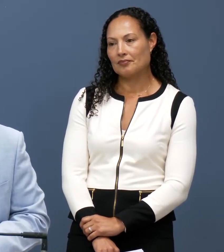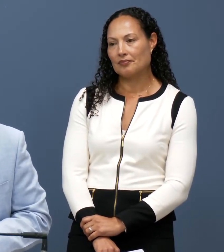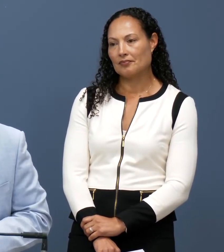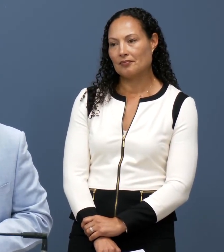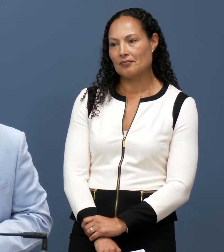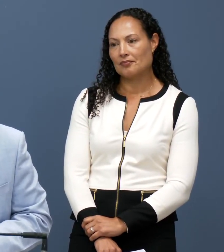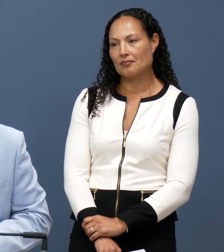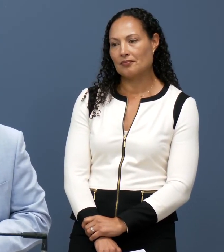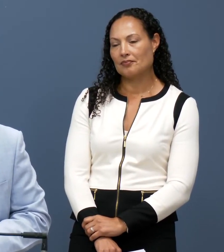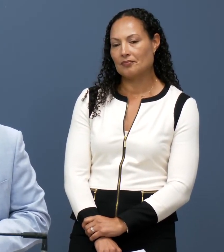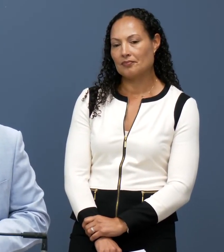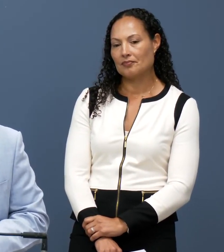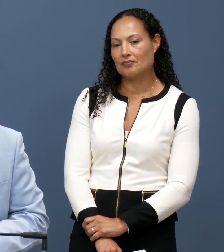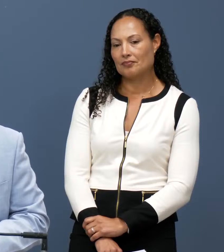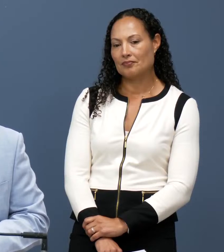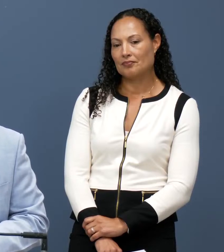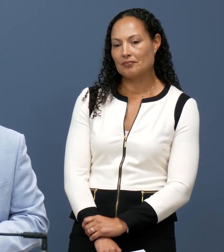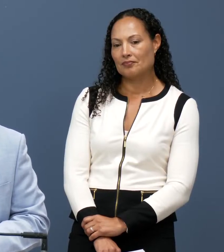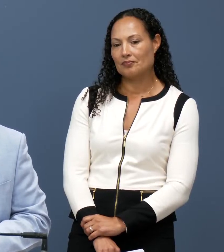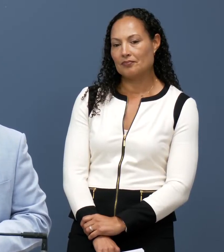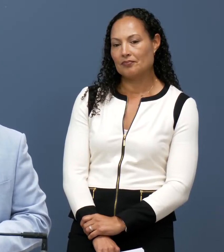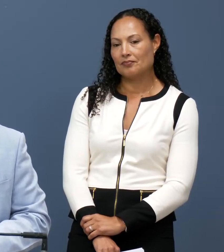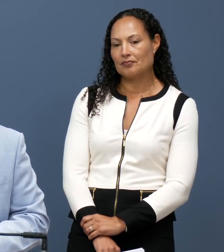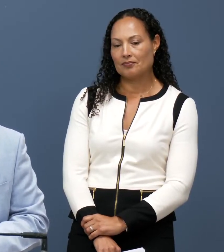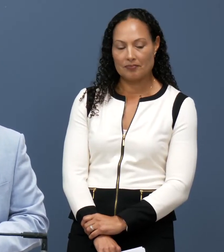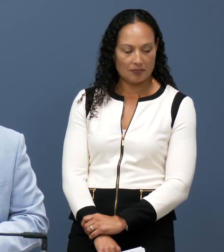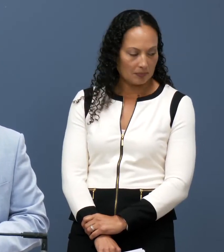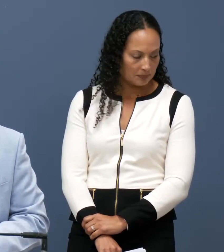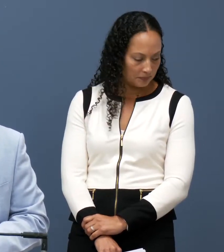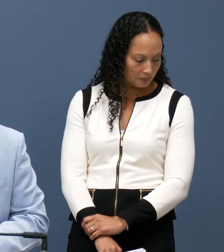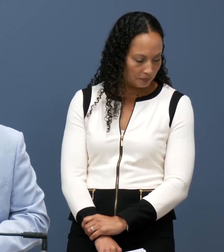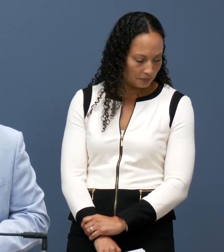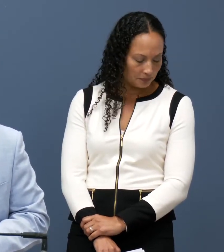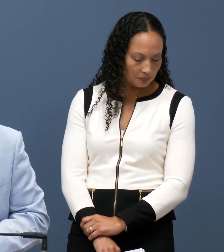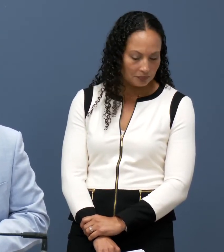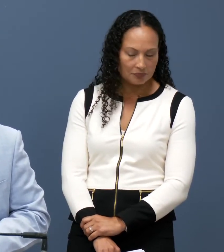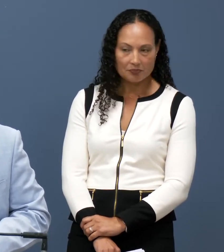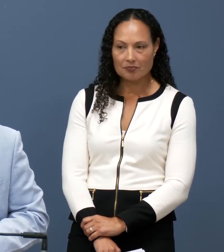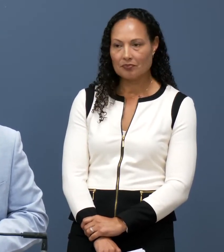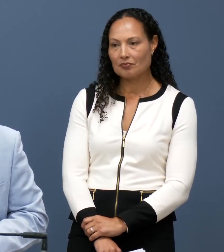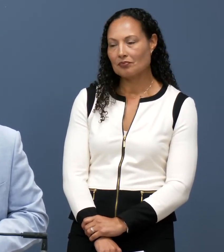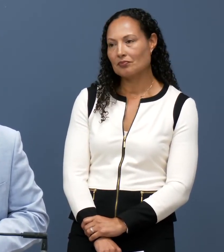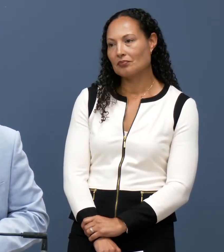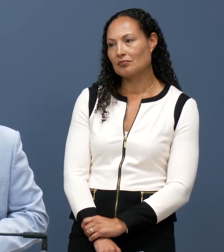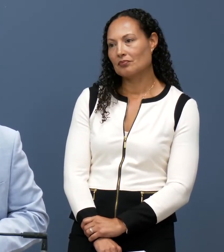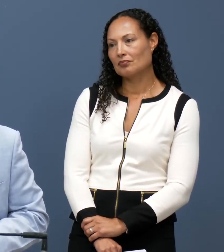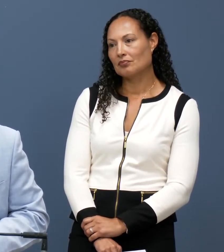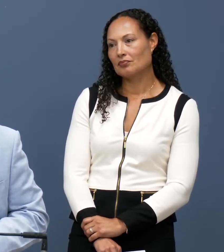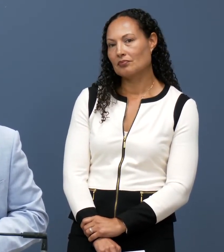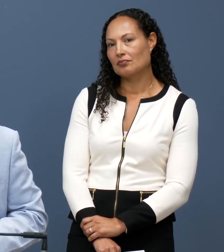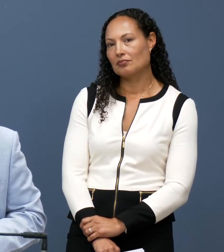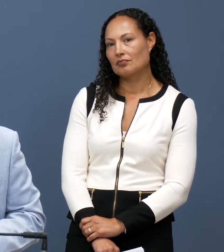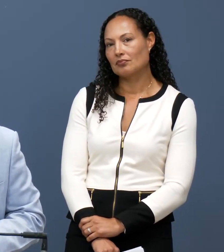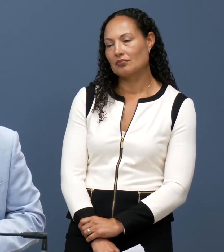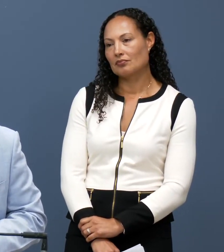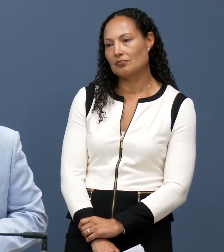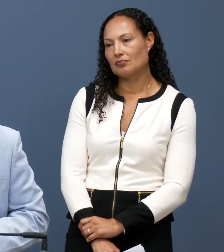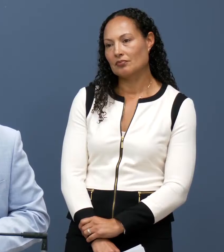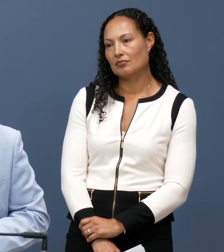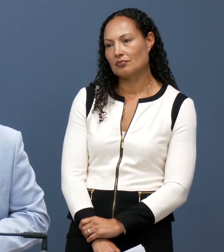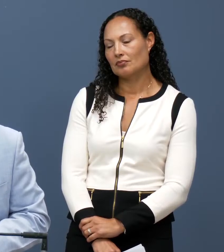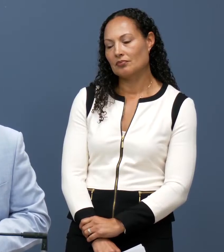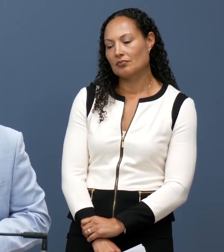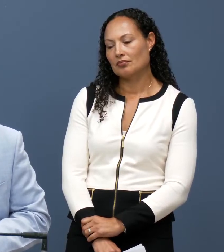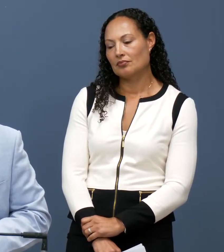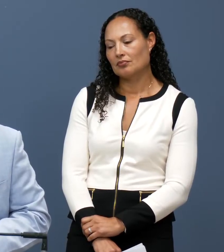ផងក៏ប៉ុន្តែខ្ញុំដឹងថាយើងទាំងអស់គ្នាសុទ្ធតែបានត្រៀមខ្លួនរួចរាល់ទៅហើយដើម្បីបន្តដំណើរហើយពុះពៀជំនះលើកំណាត់ផ្លូវមួយនេះ